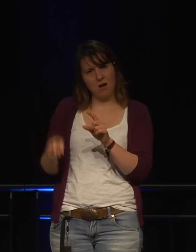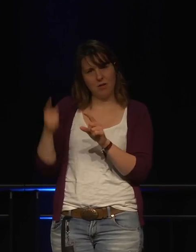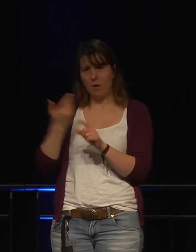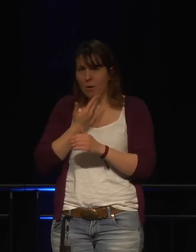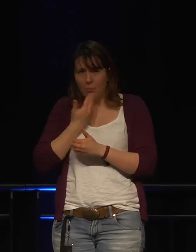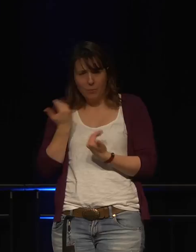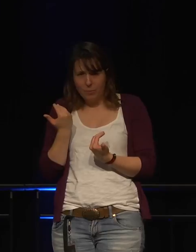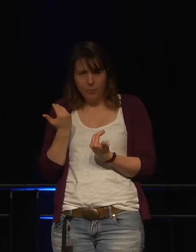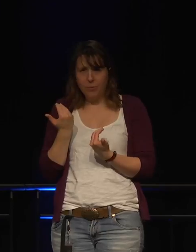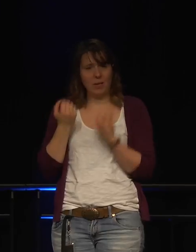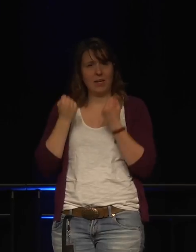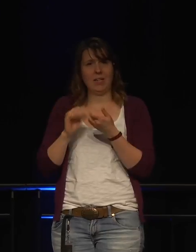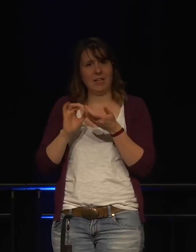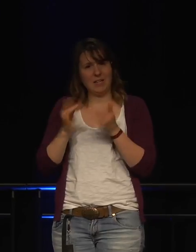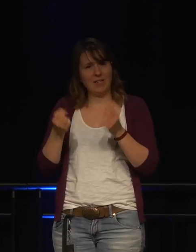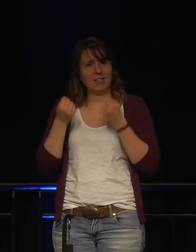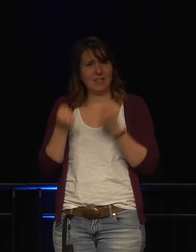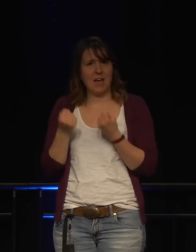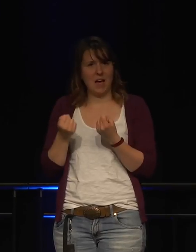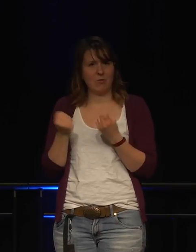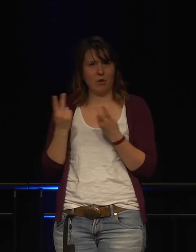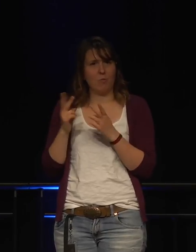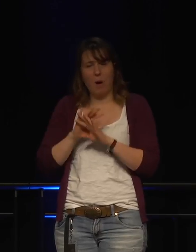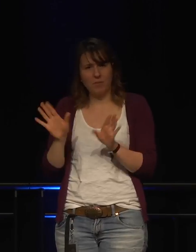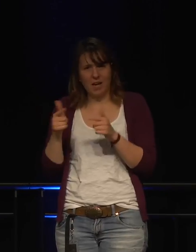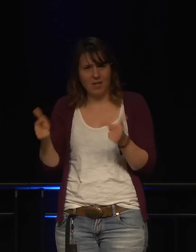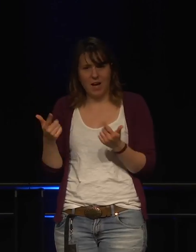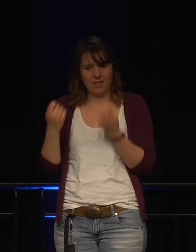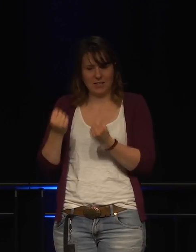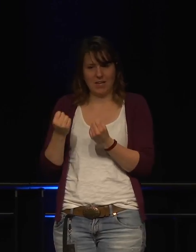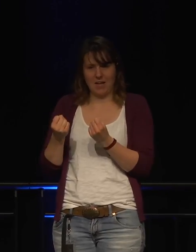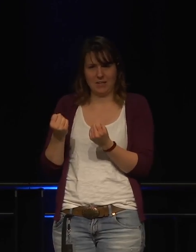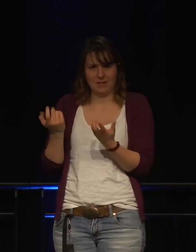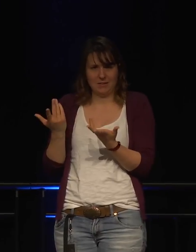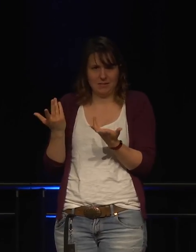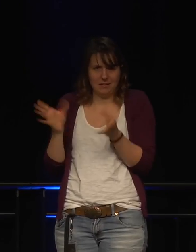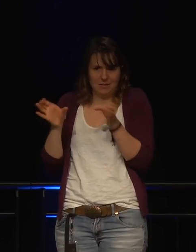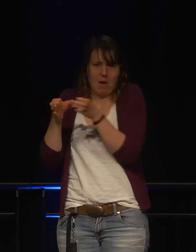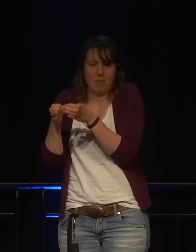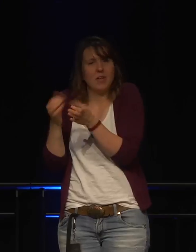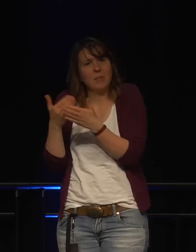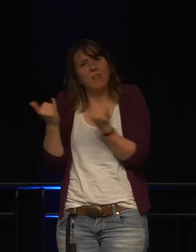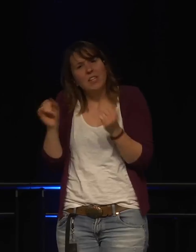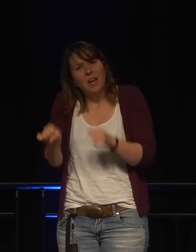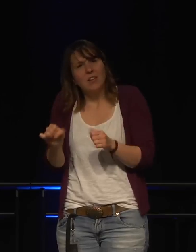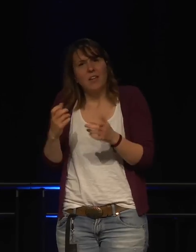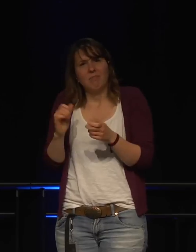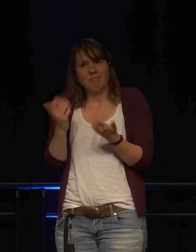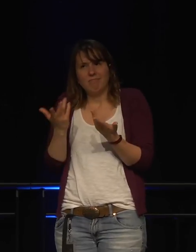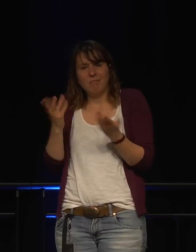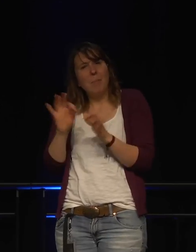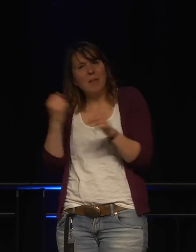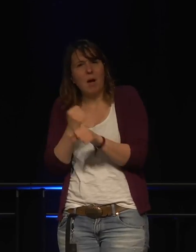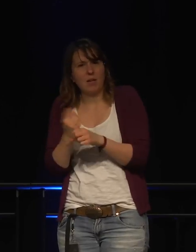no tienen expertos de seguridad las empresas, ¿qué es lo que tenemos, qué podemos hacer para pedir